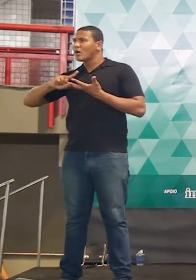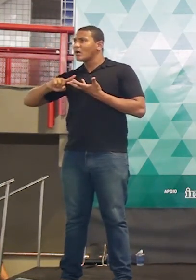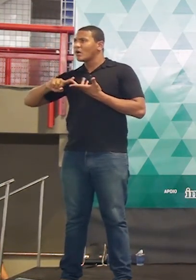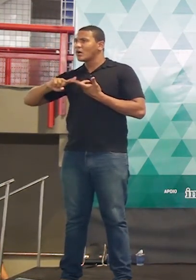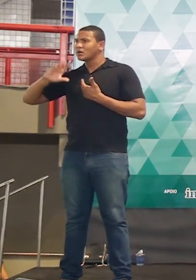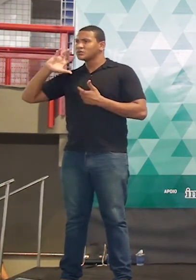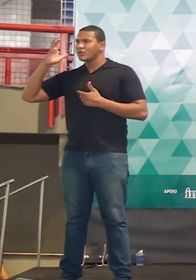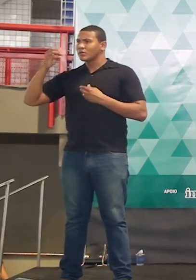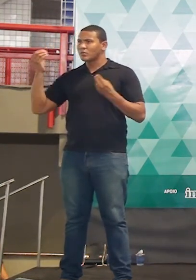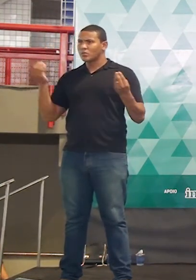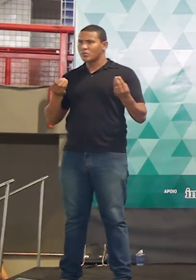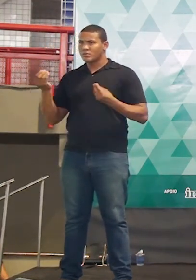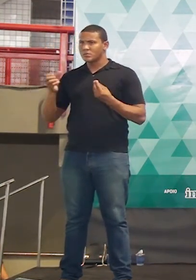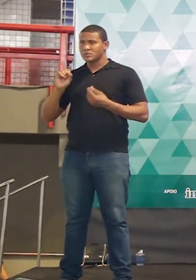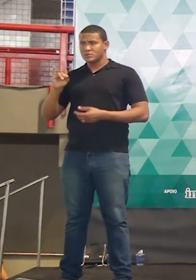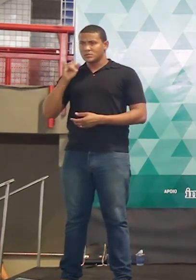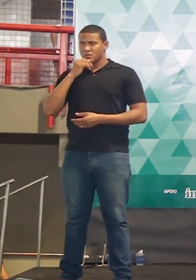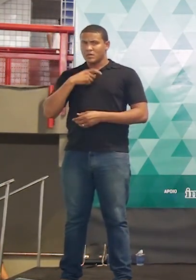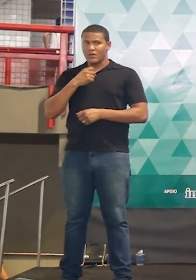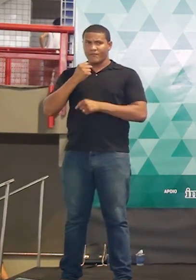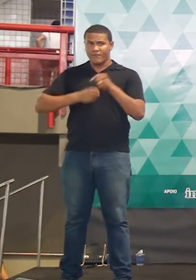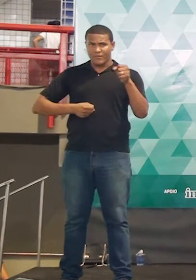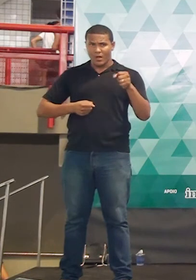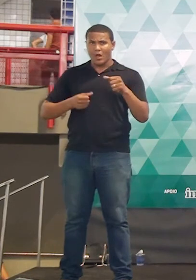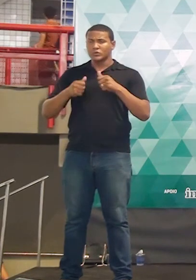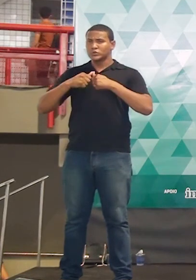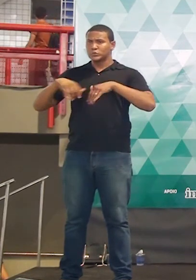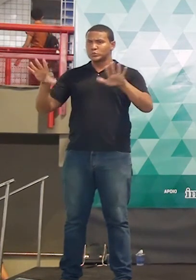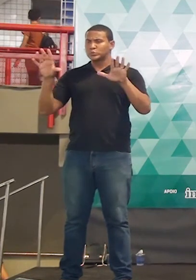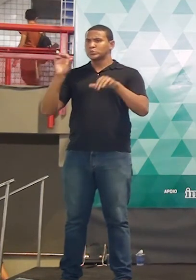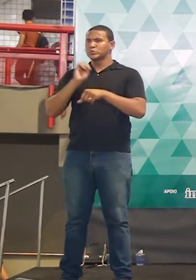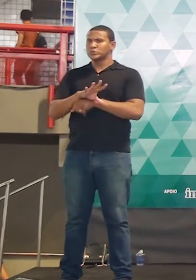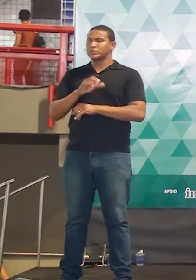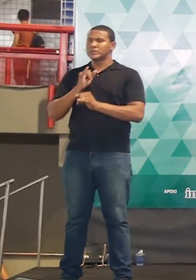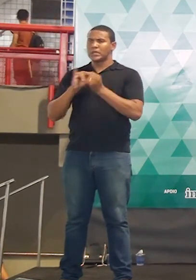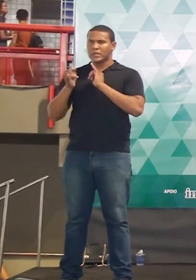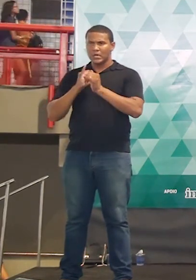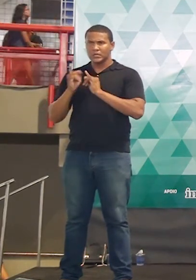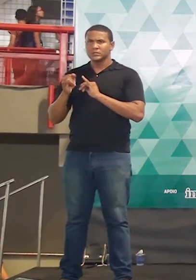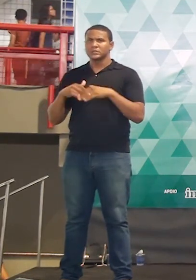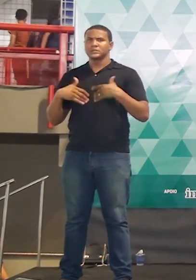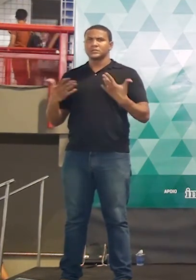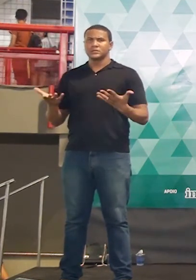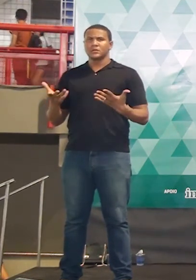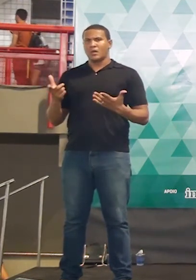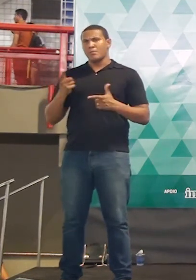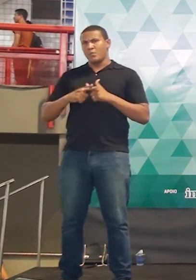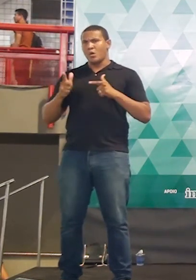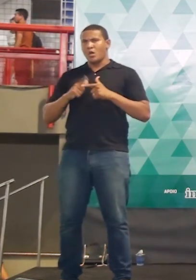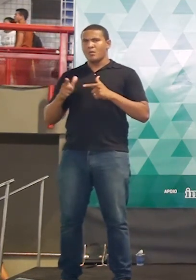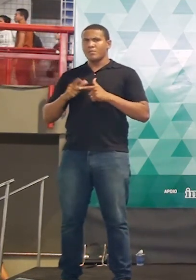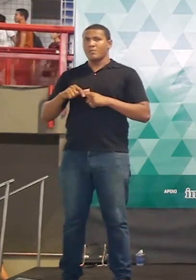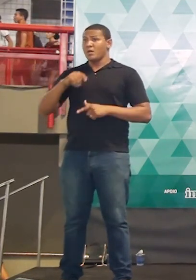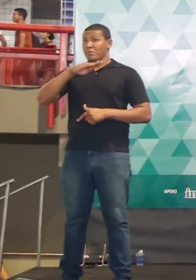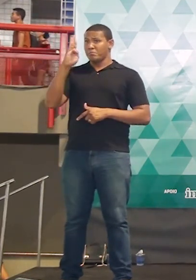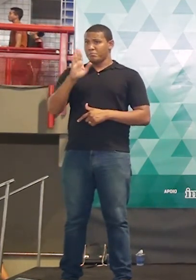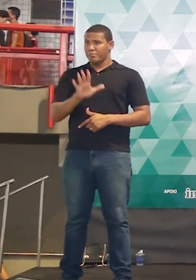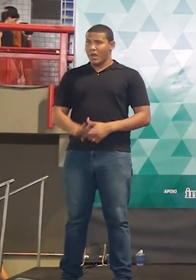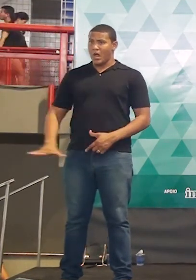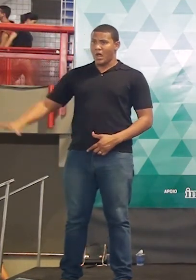infância, se é notícias falsas que rolam na internet, isso é um problema que atinge todo o país, todos